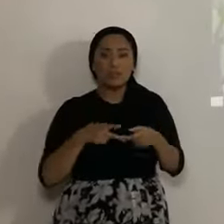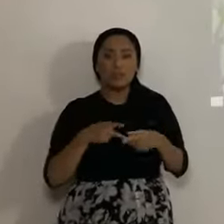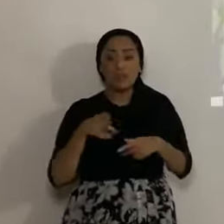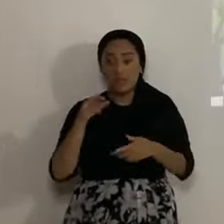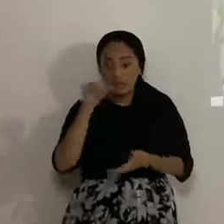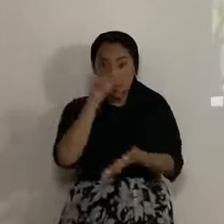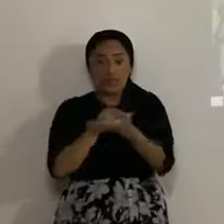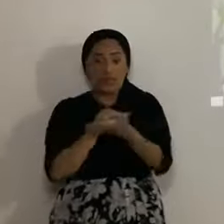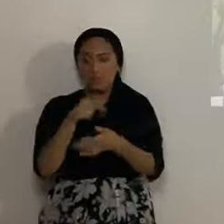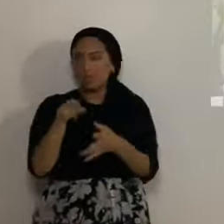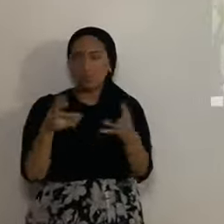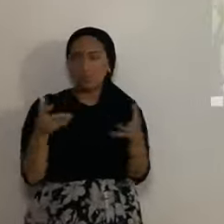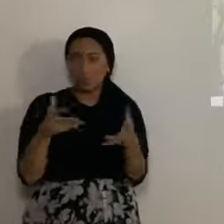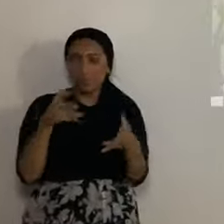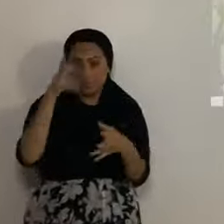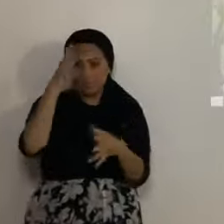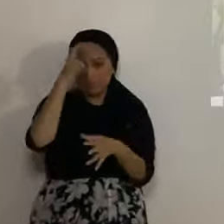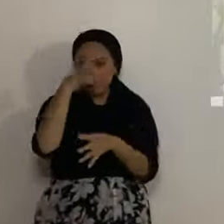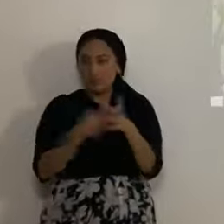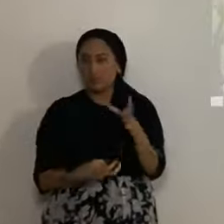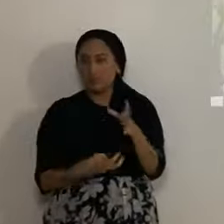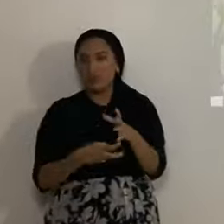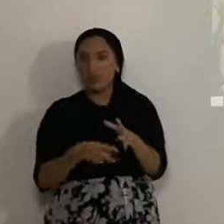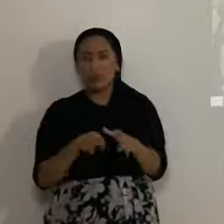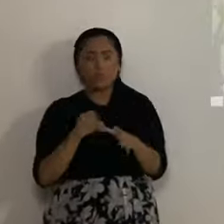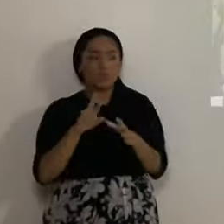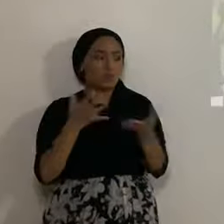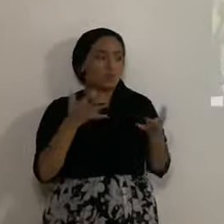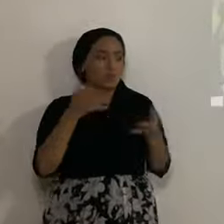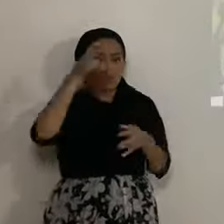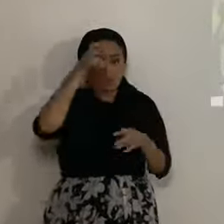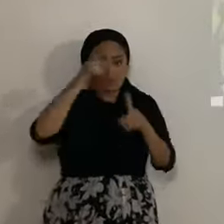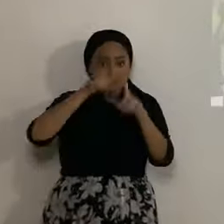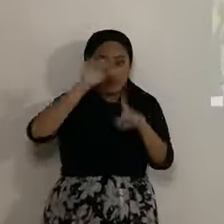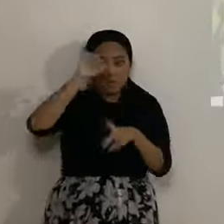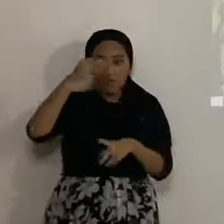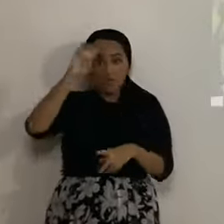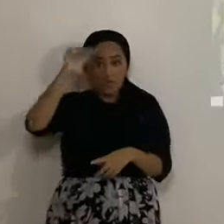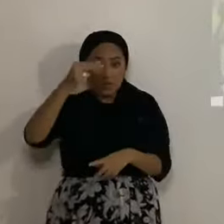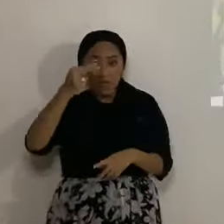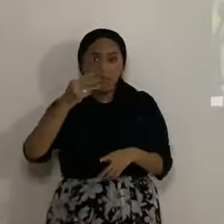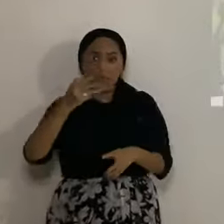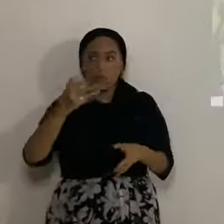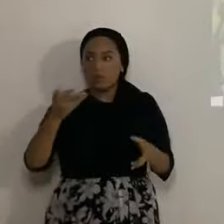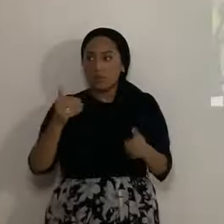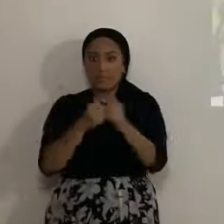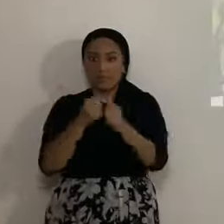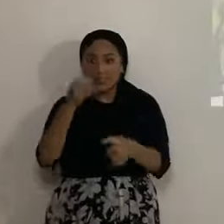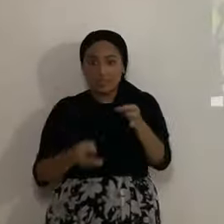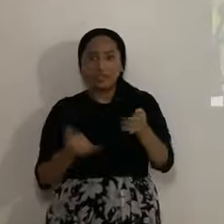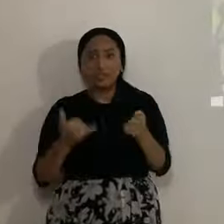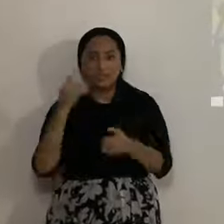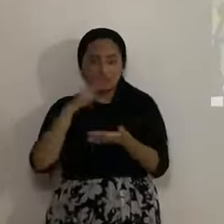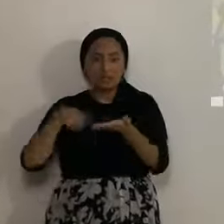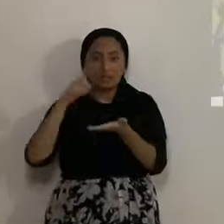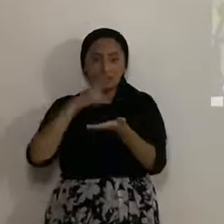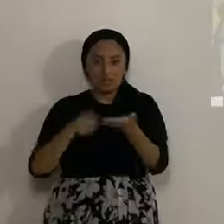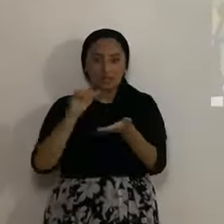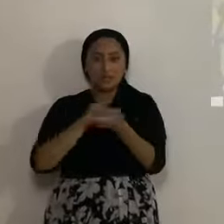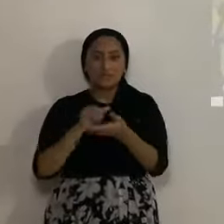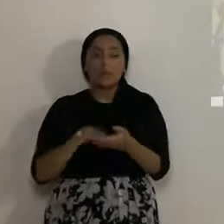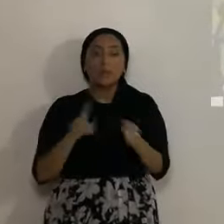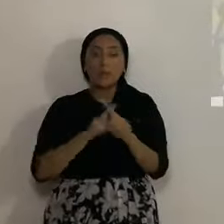esos que son ángeles caídos, son ángeles de Yahweh que están con juicio, ahorita vamos a llegar para allá,